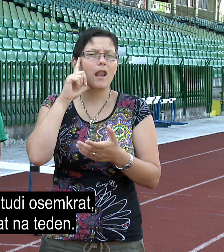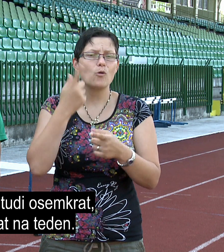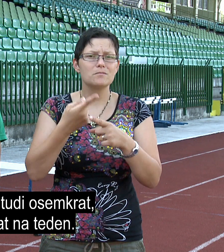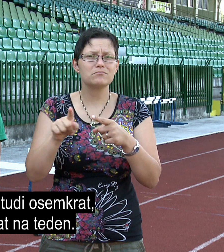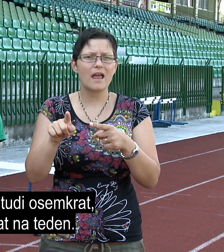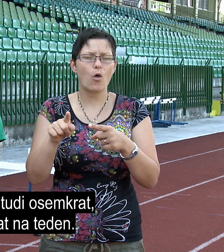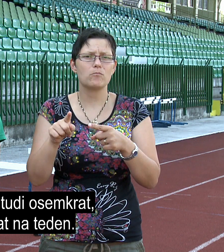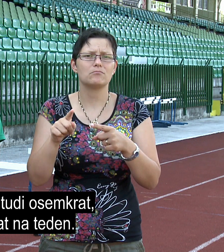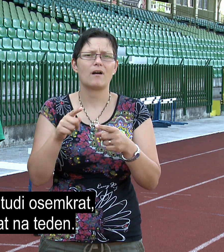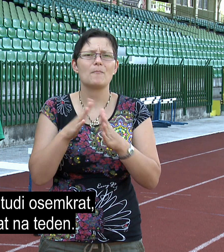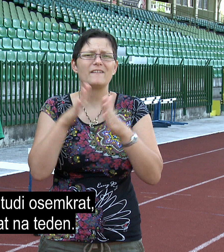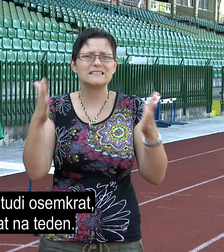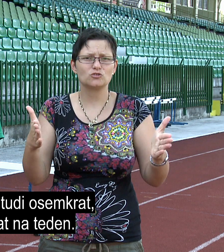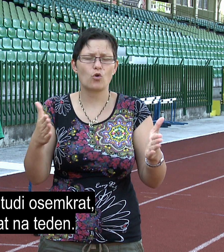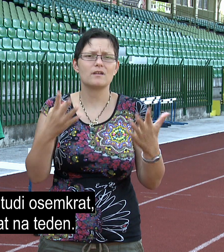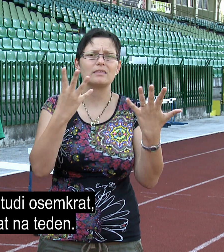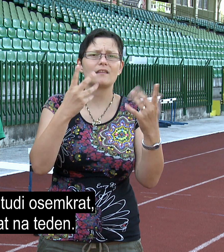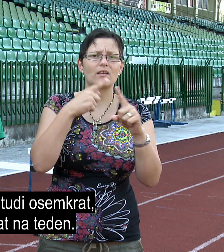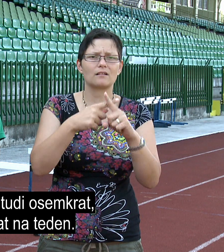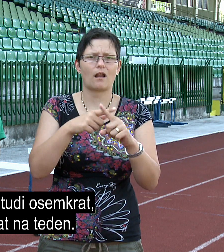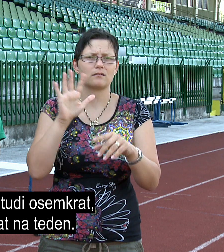8-krat do 9-krat na teden.